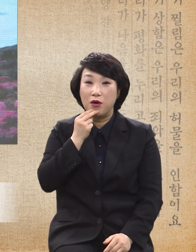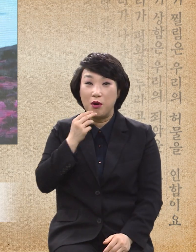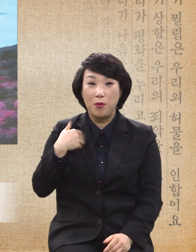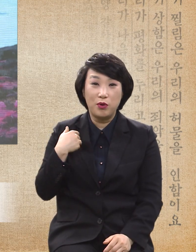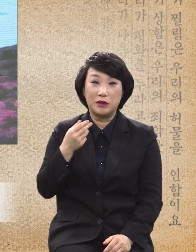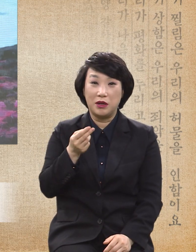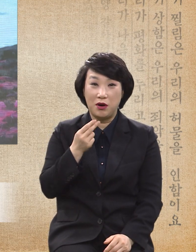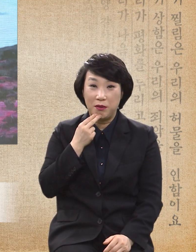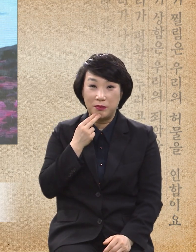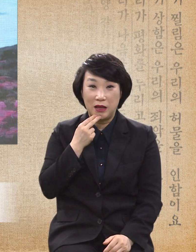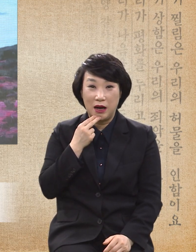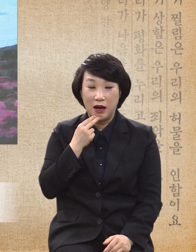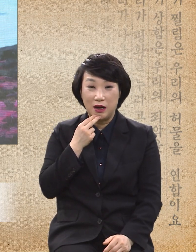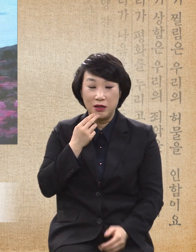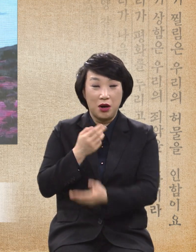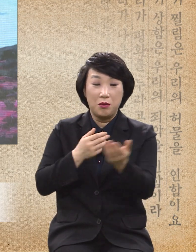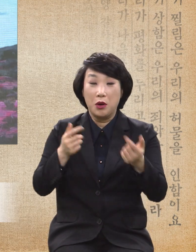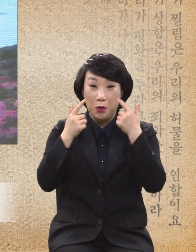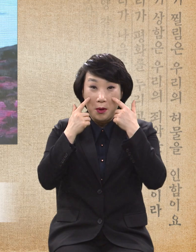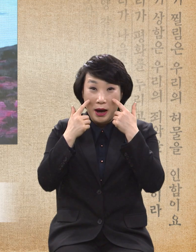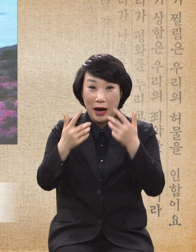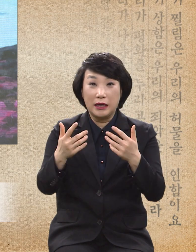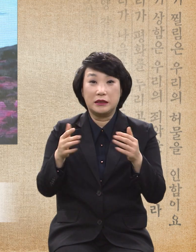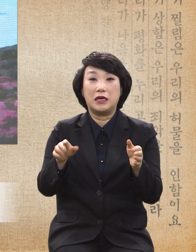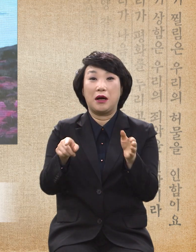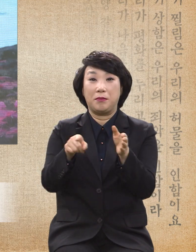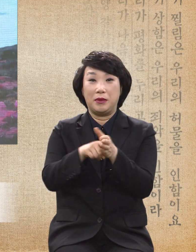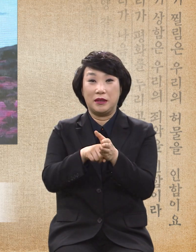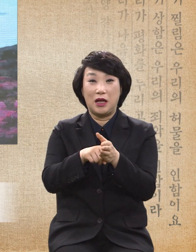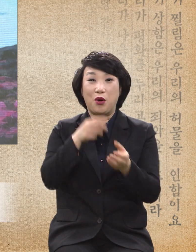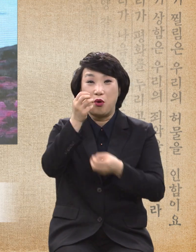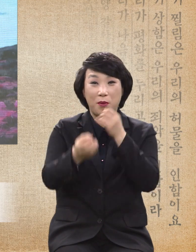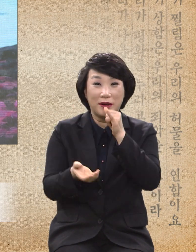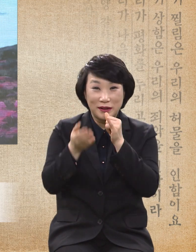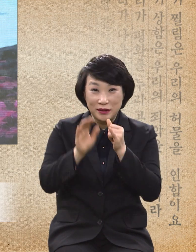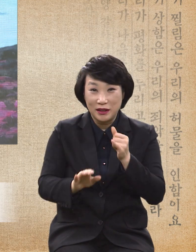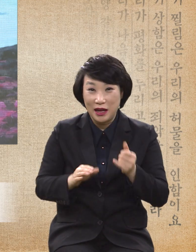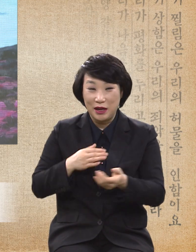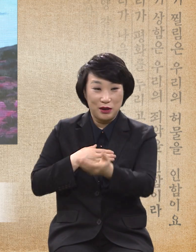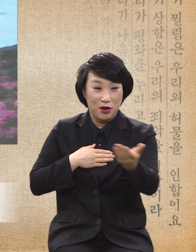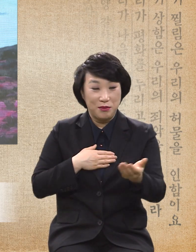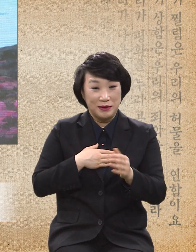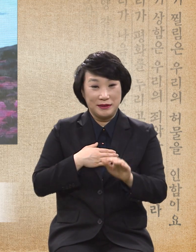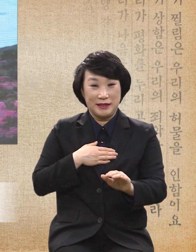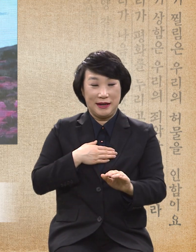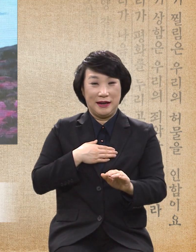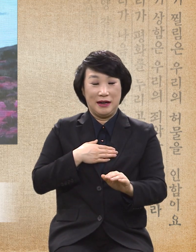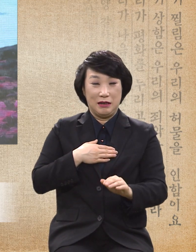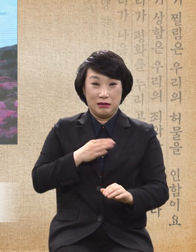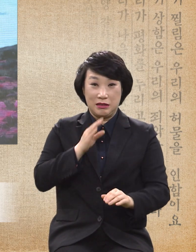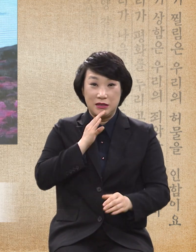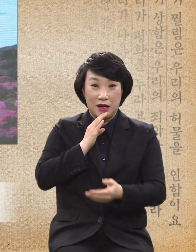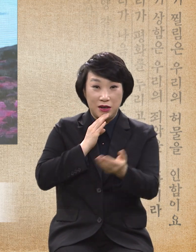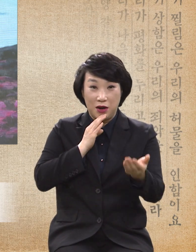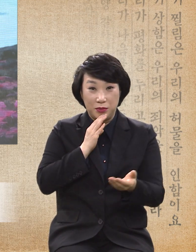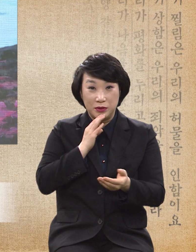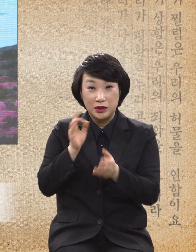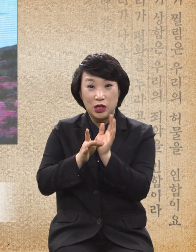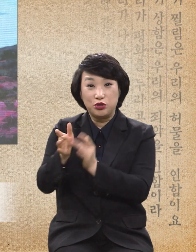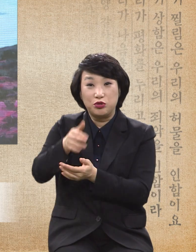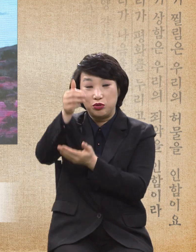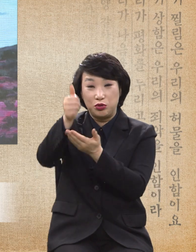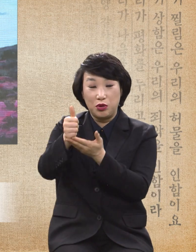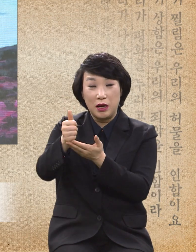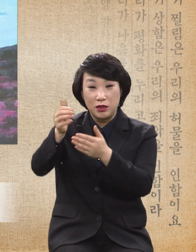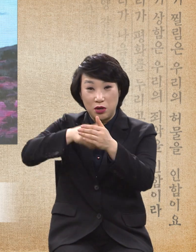모르는 것이 없으시다 하고 확실하게 믿는다고 고백하면서도 실상 예수